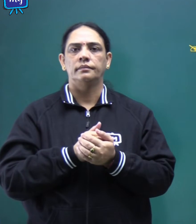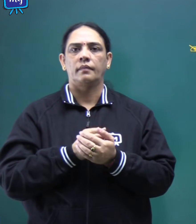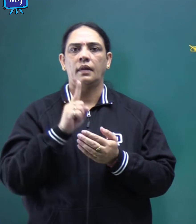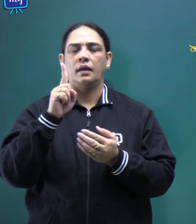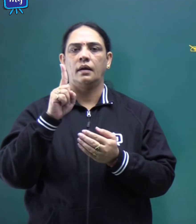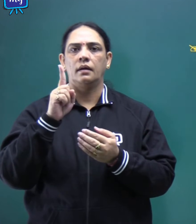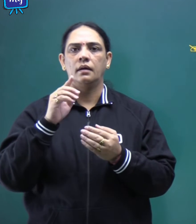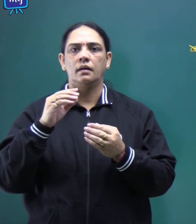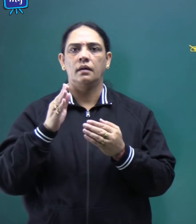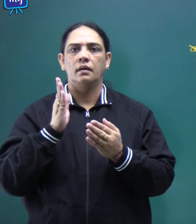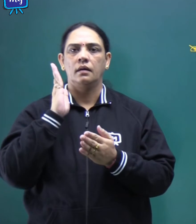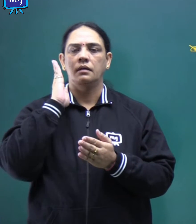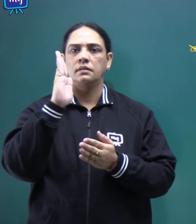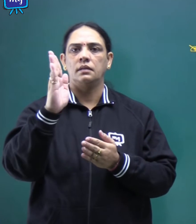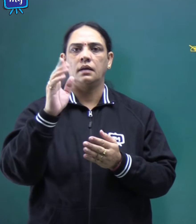सीधी रेखा